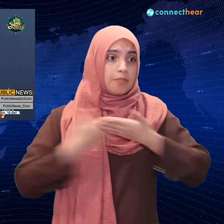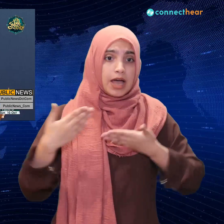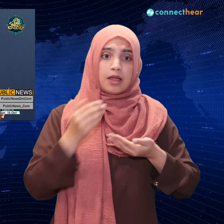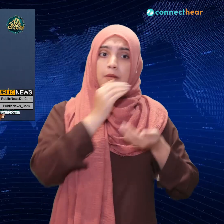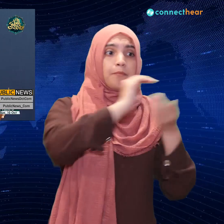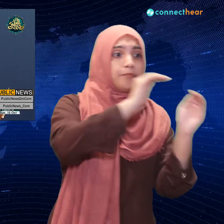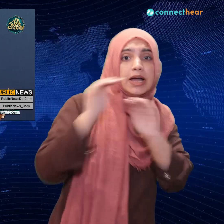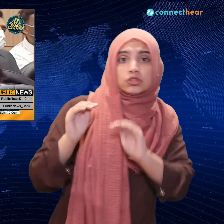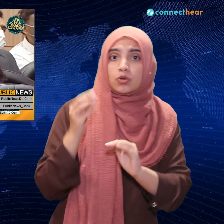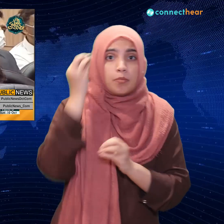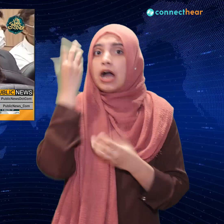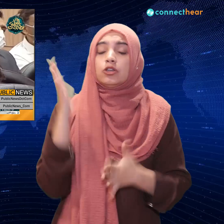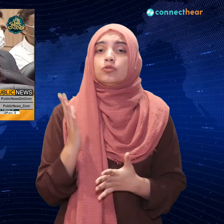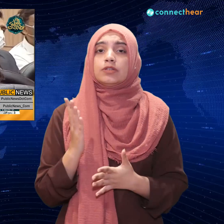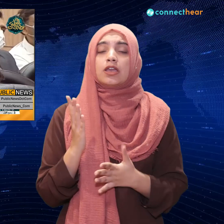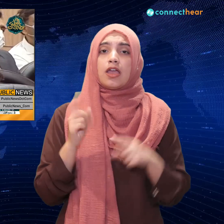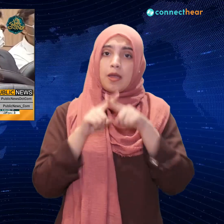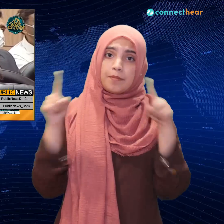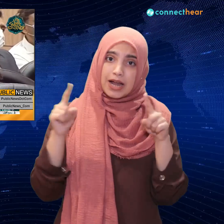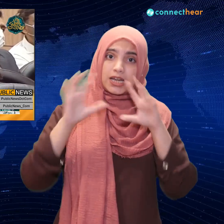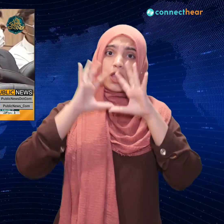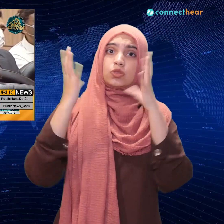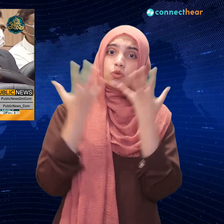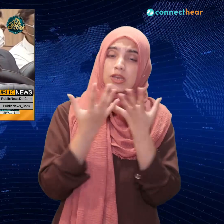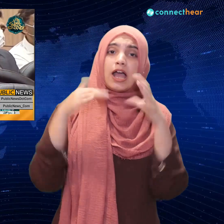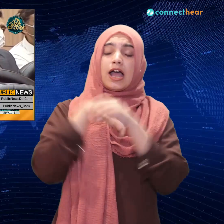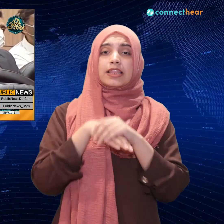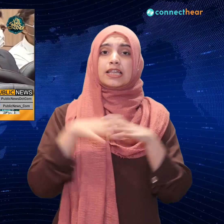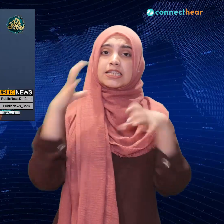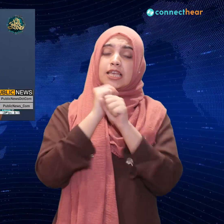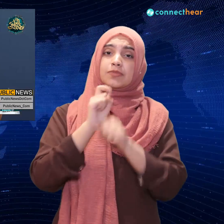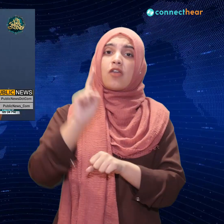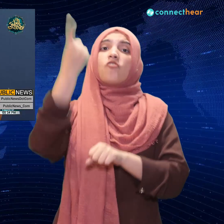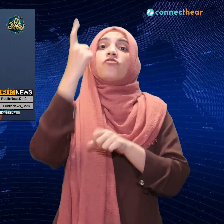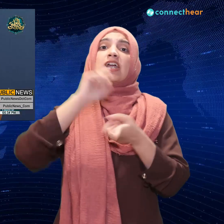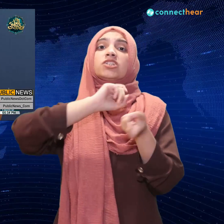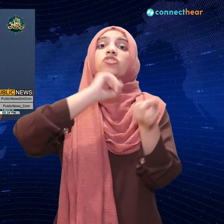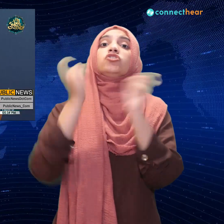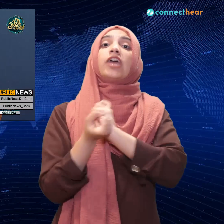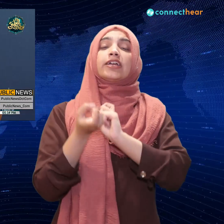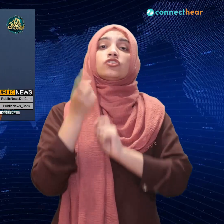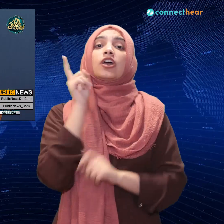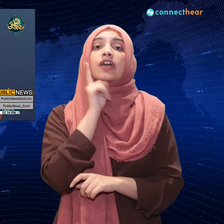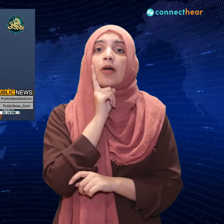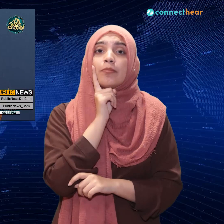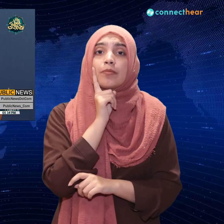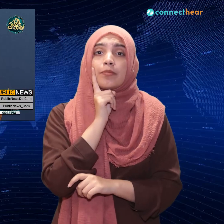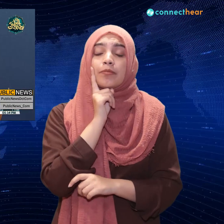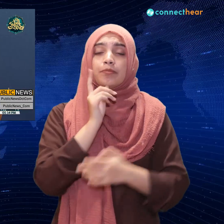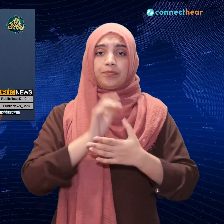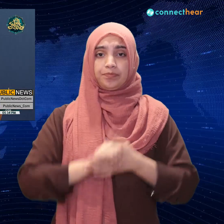نہیں ہے۔ دیکھیں، دنیا کا جو سب سے بڑا انقلاب آیا تھا نا، وہ آیا تھا